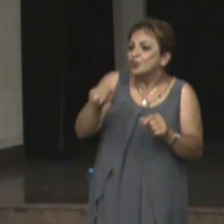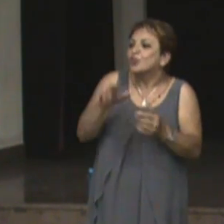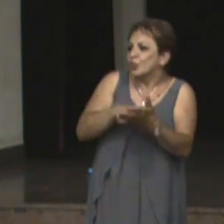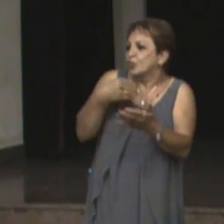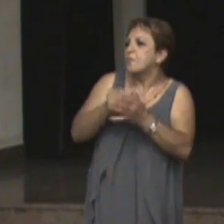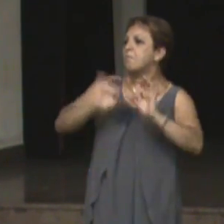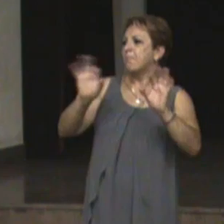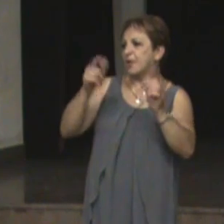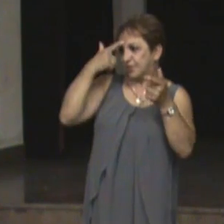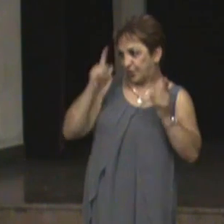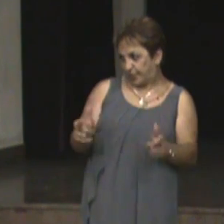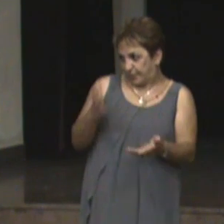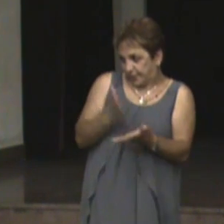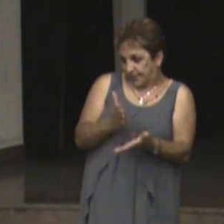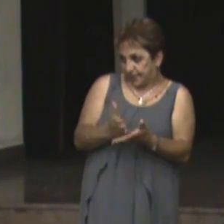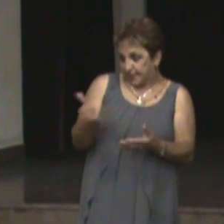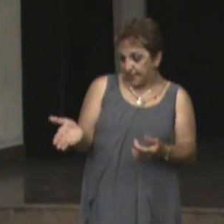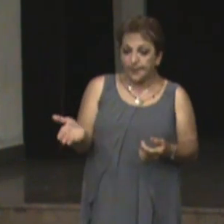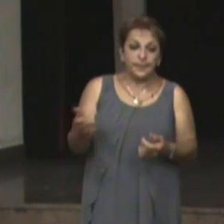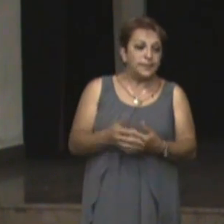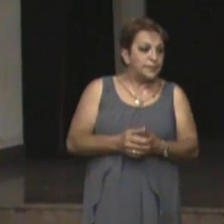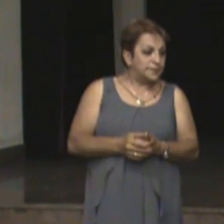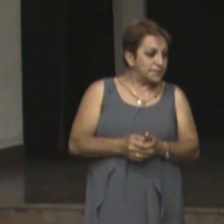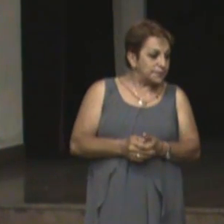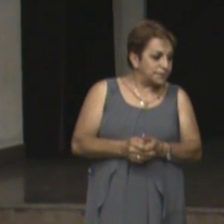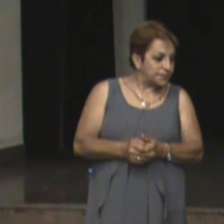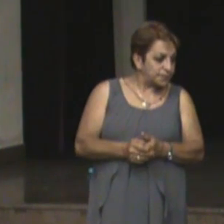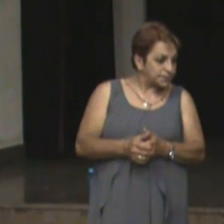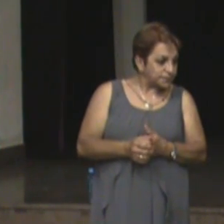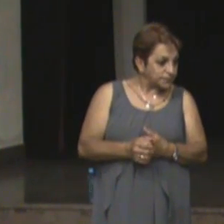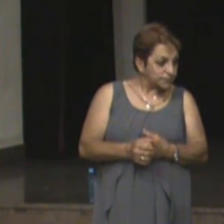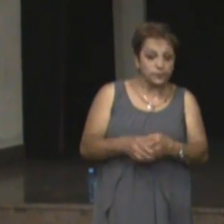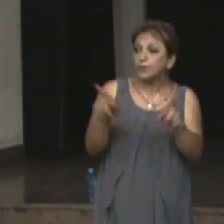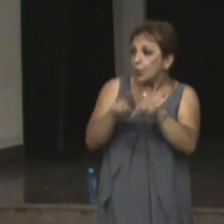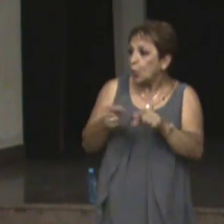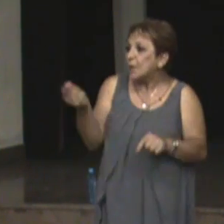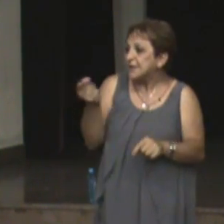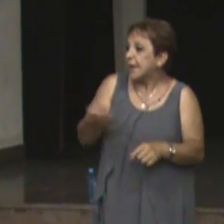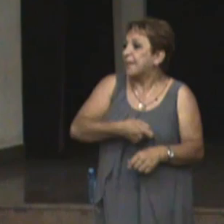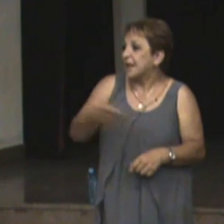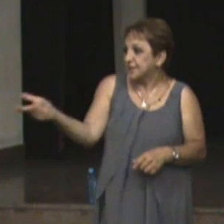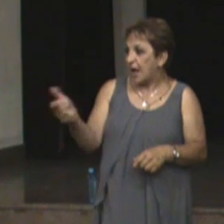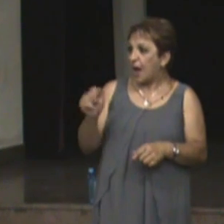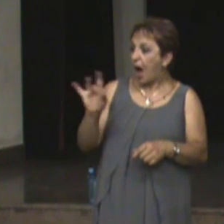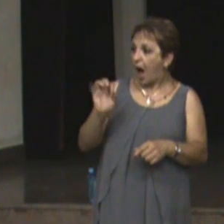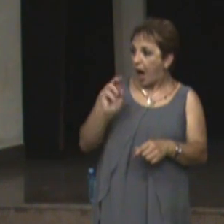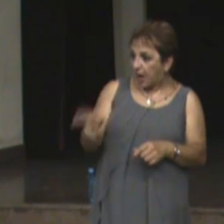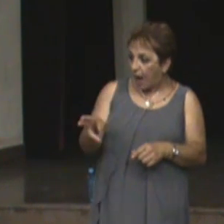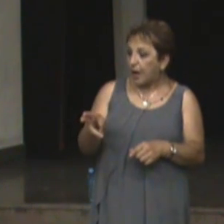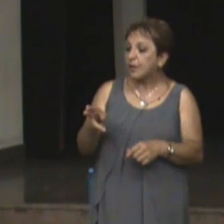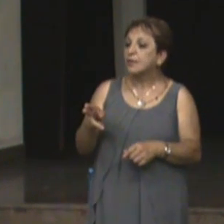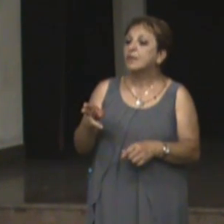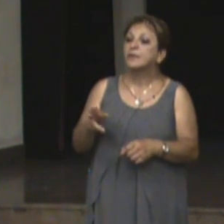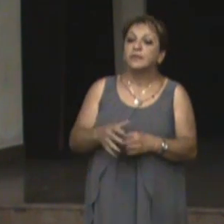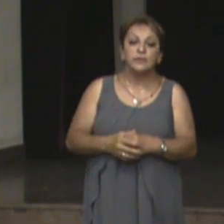առակի մասը։ Բայց նույն Սերնացանի առակին անդրադառնալով, Սերնացանի առակը օրինակ